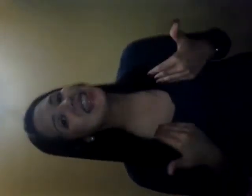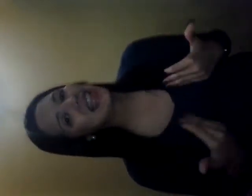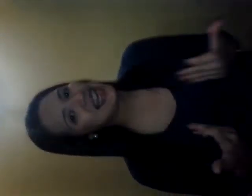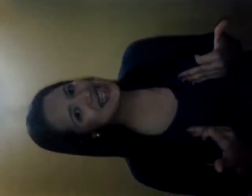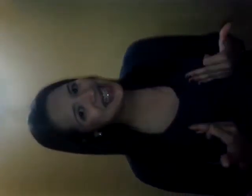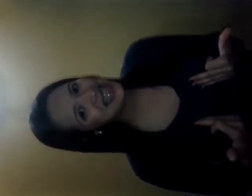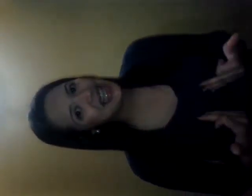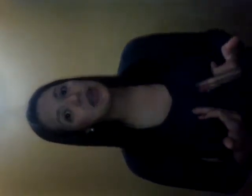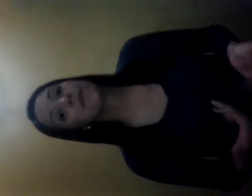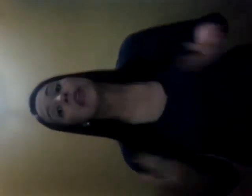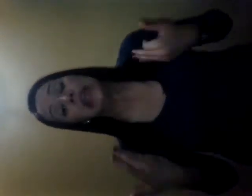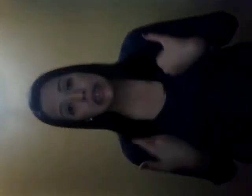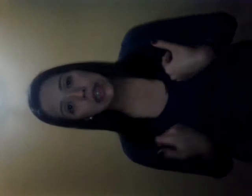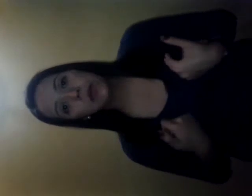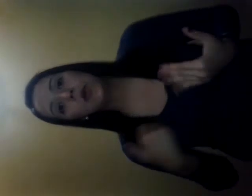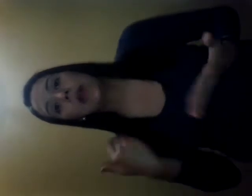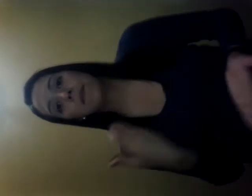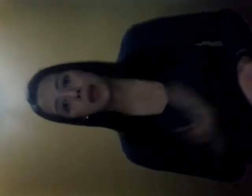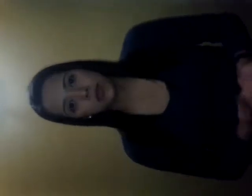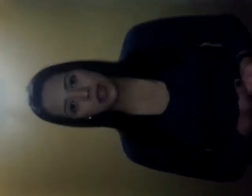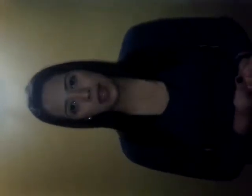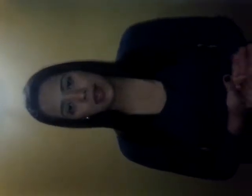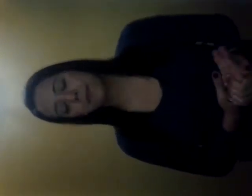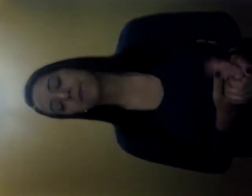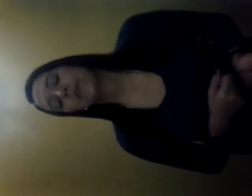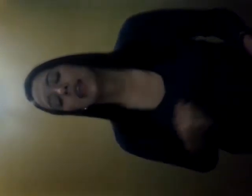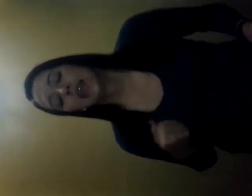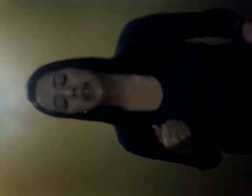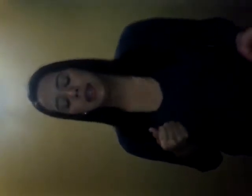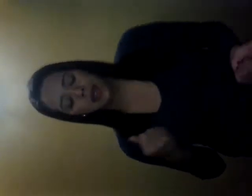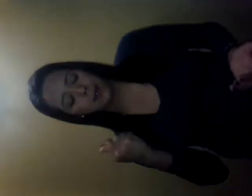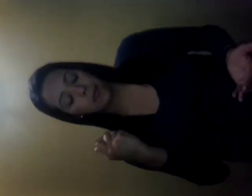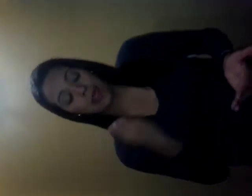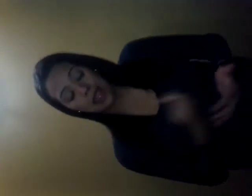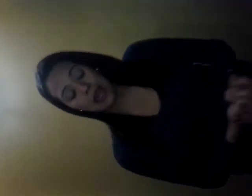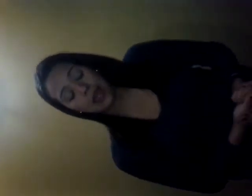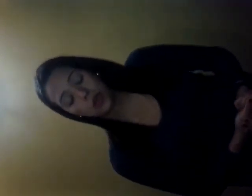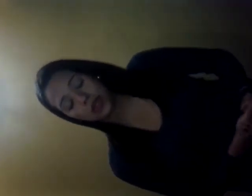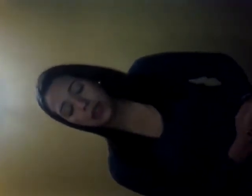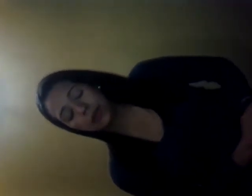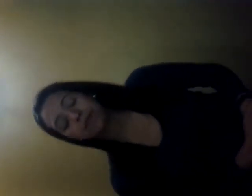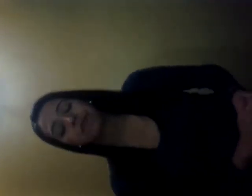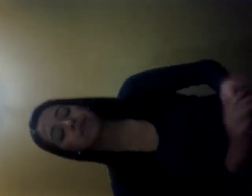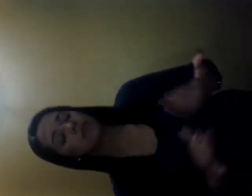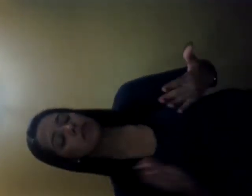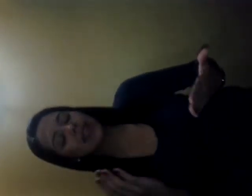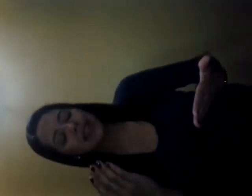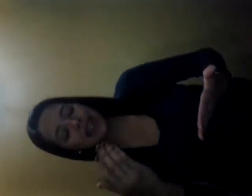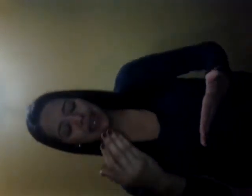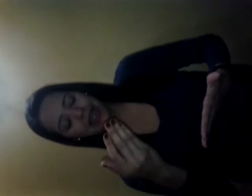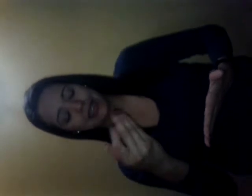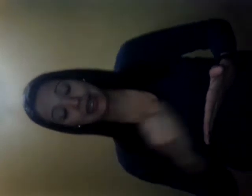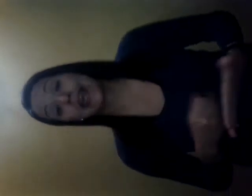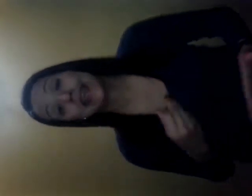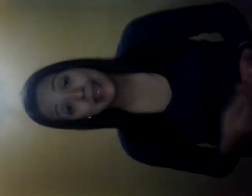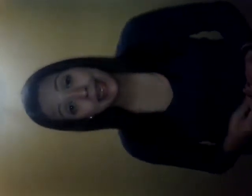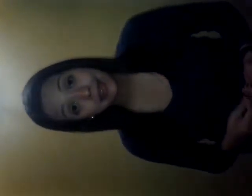individual para usarla. Ahora, en el área educativa, tienen que hacer las guías para